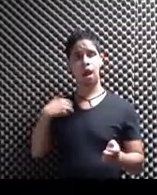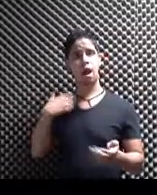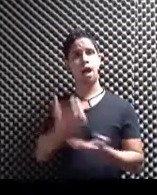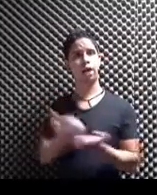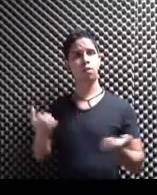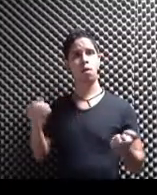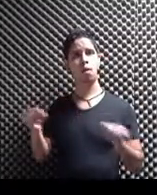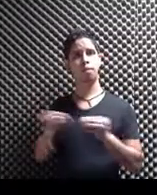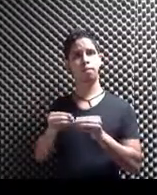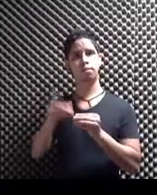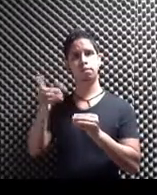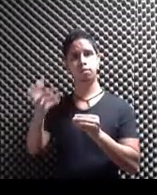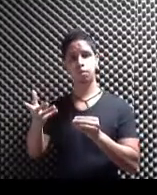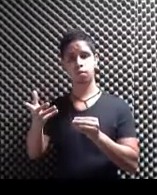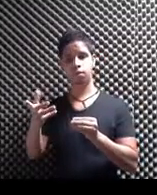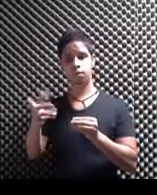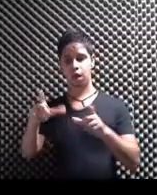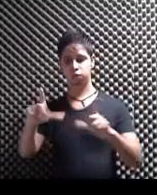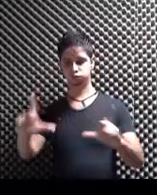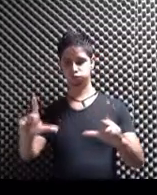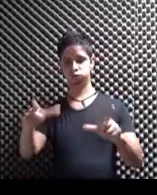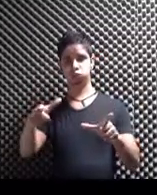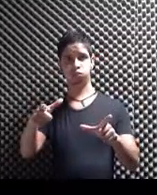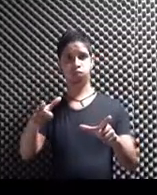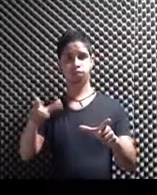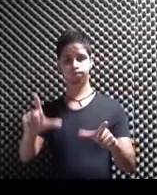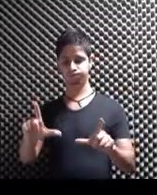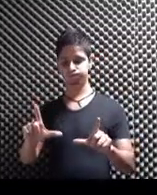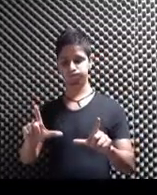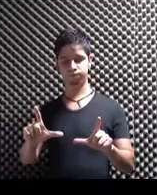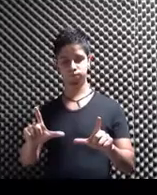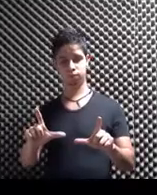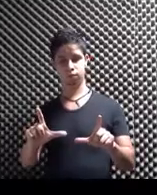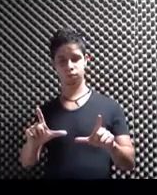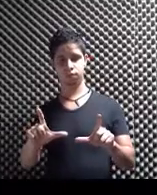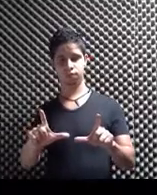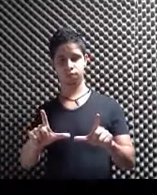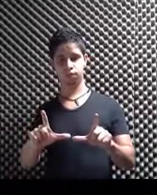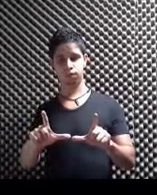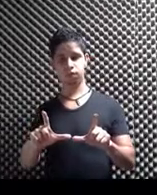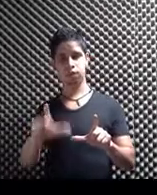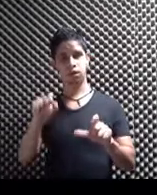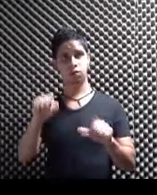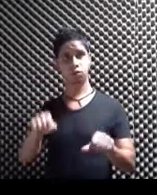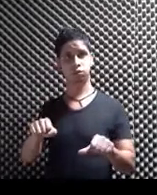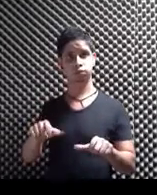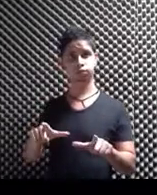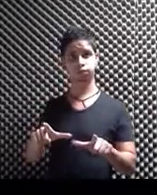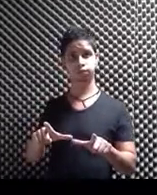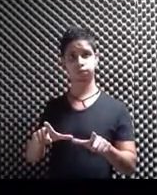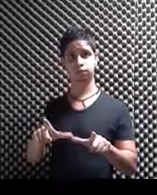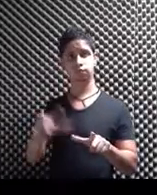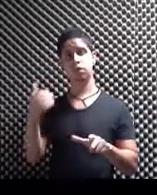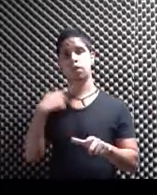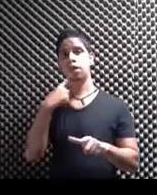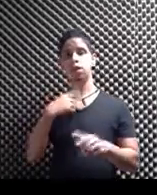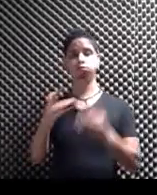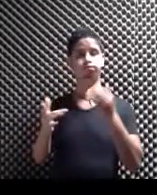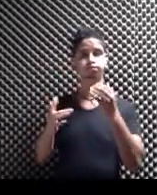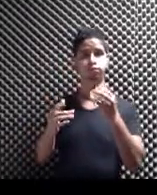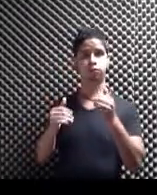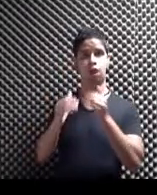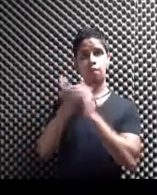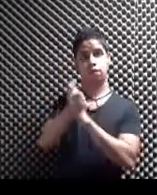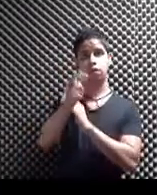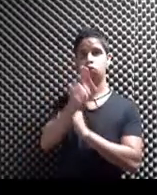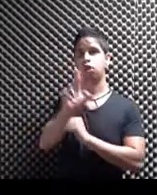Eso es verdad. muchas funciones, ¿verdad?, que literalmente tienen la misma función que